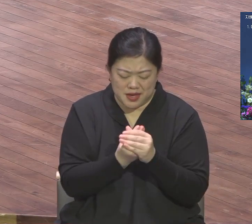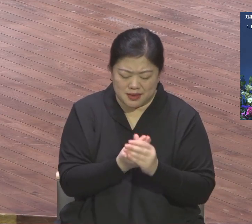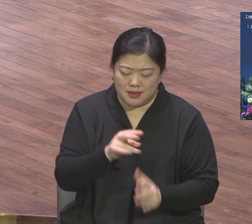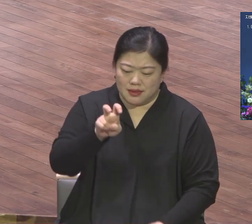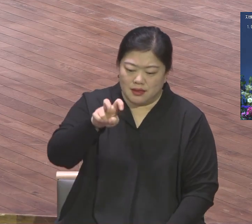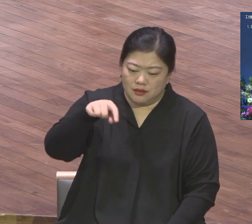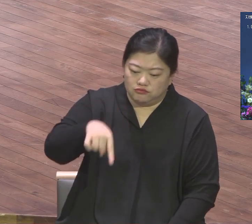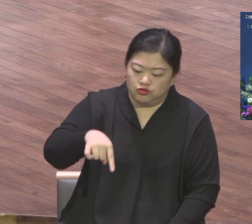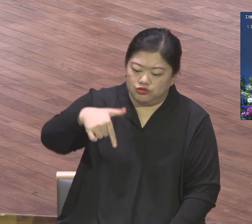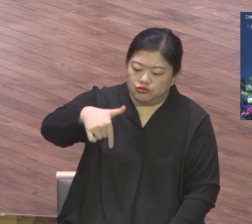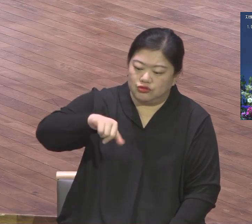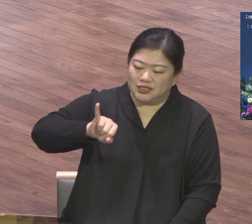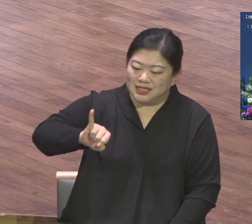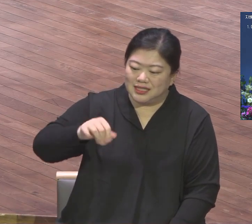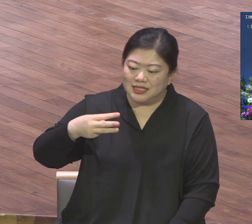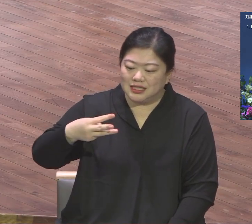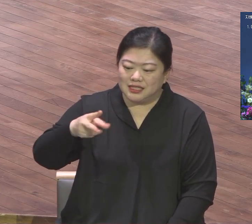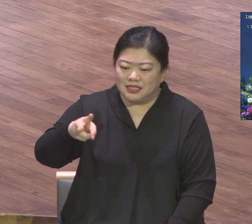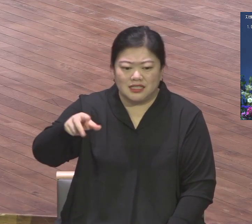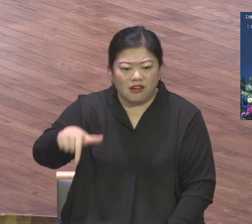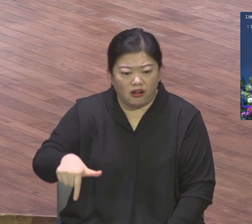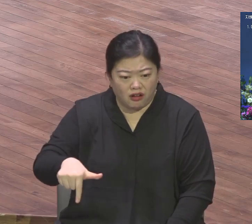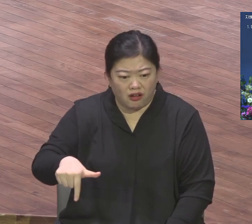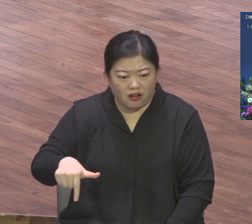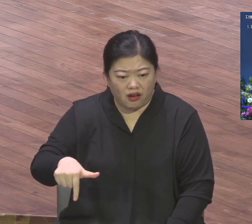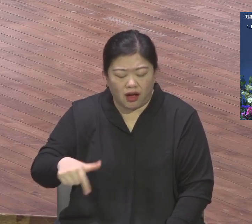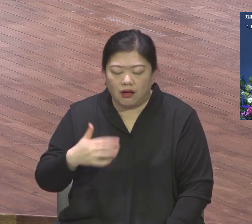심리학 용어인데요. 이 말은요,